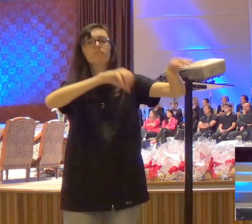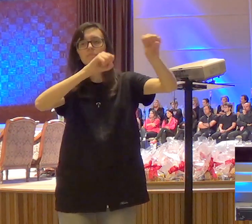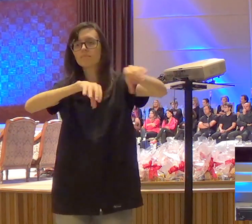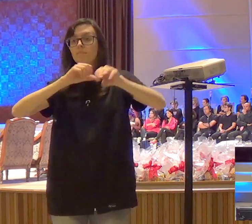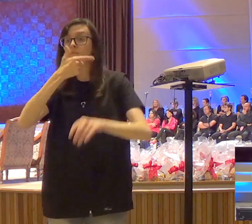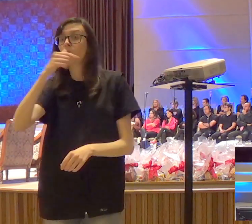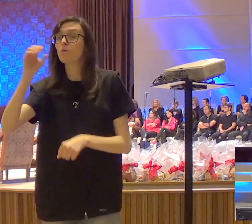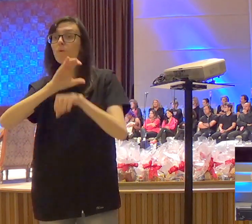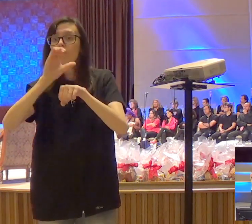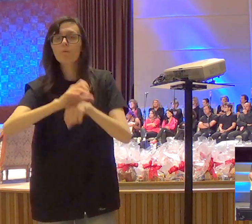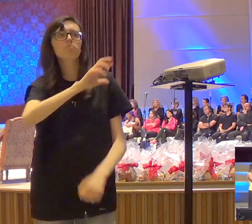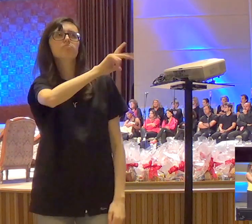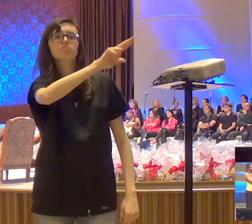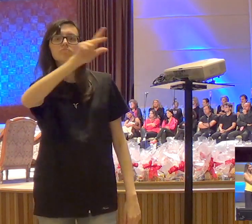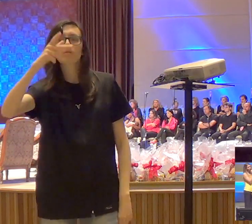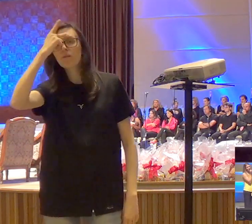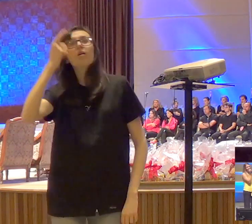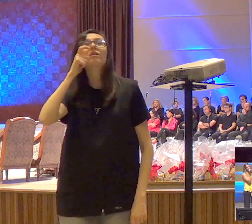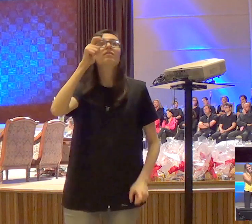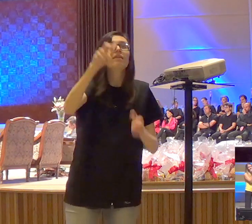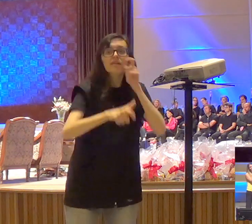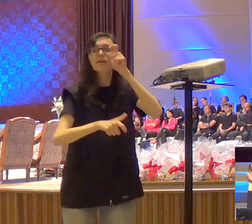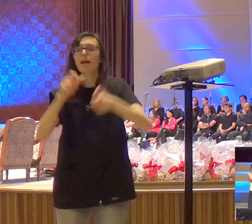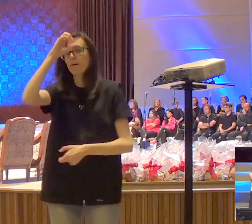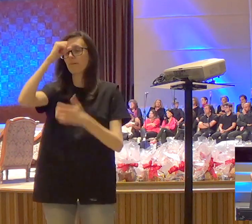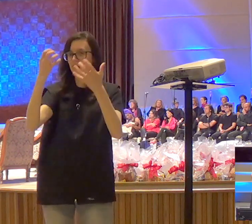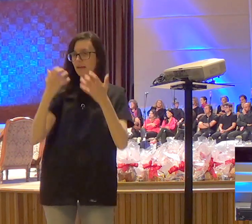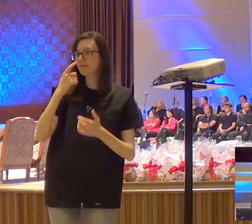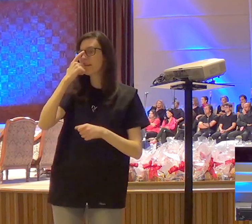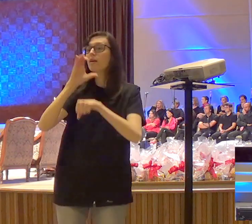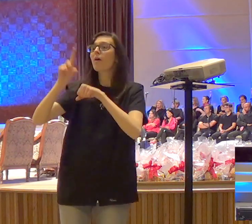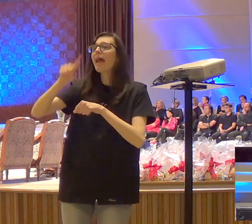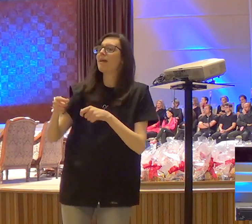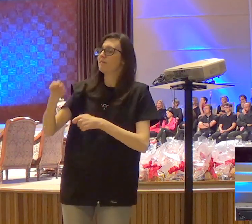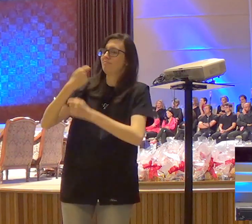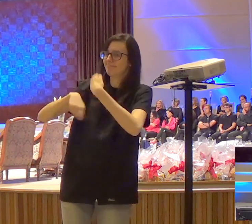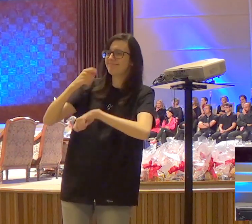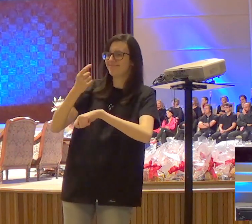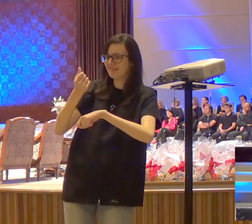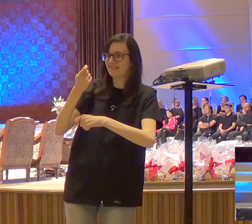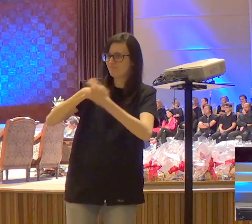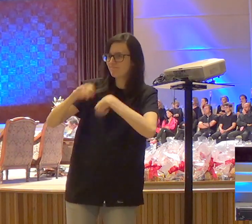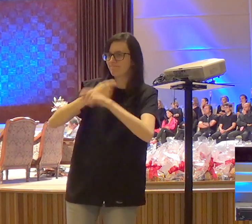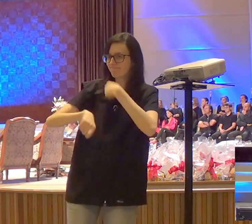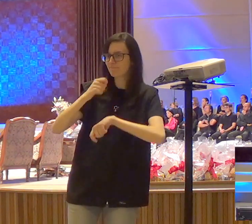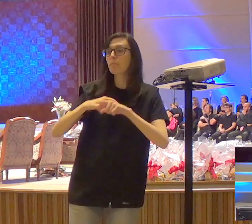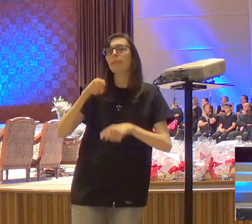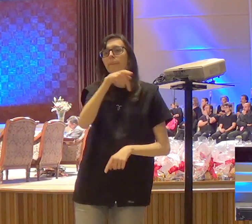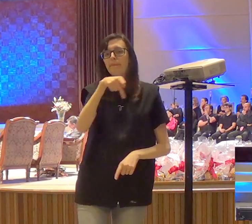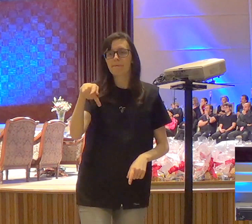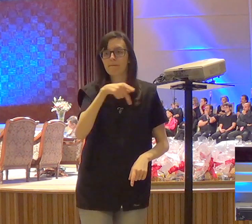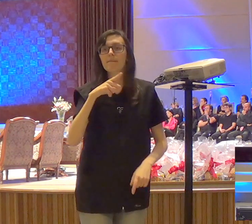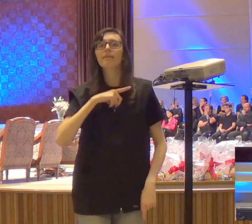courses are taught by Harvard and Stanford professors. Esses cursos de negócios são ministrados por professores